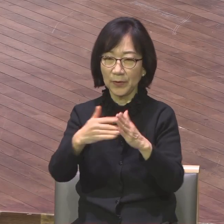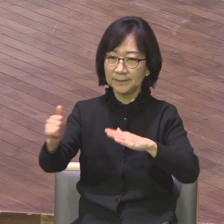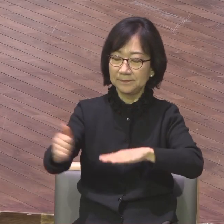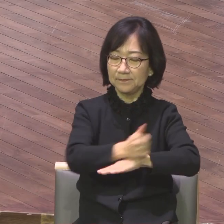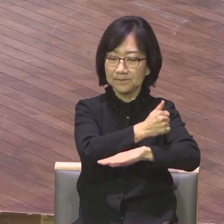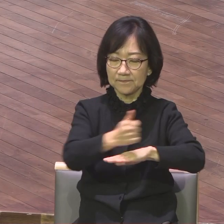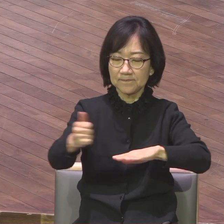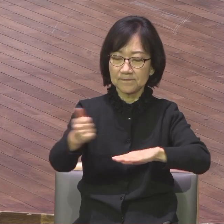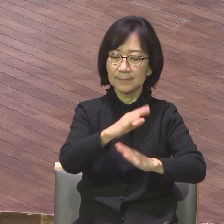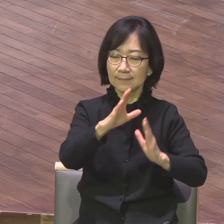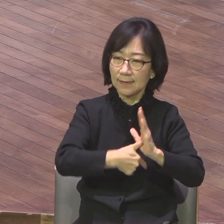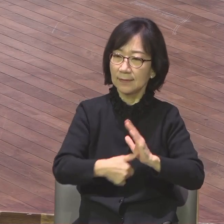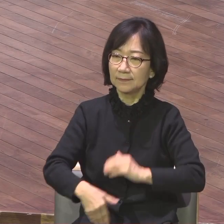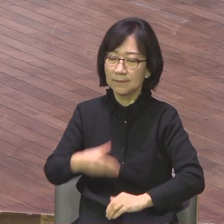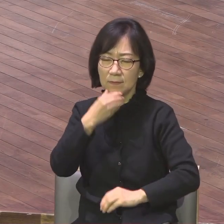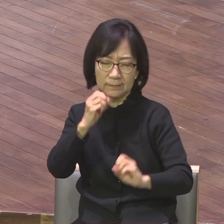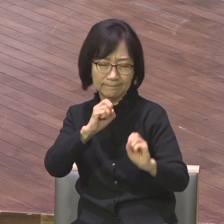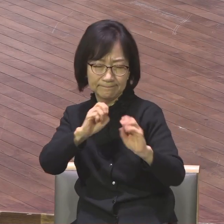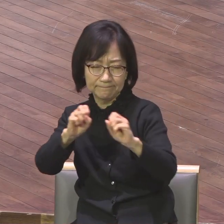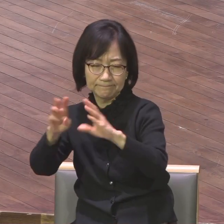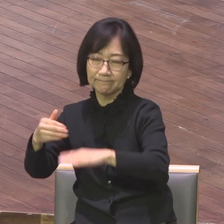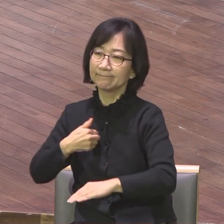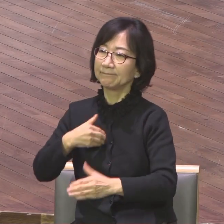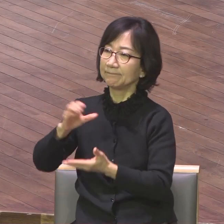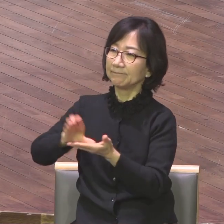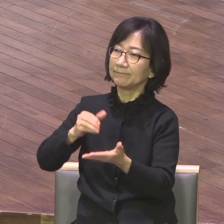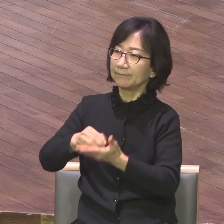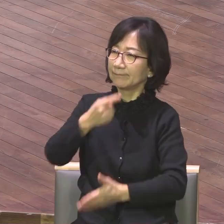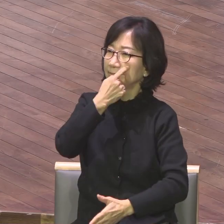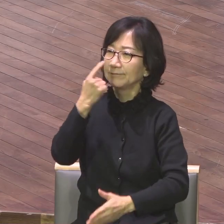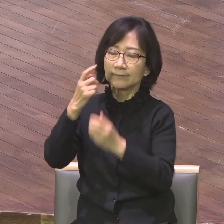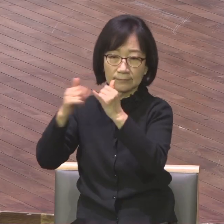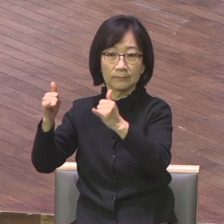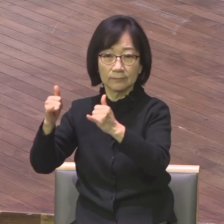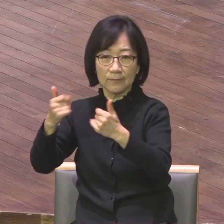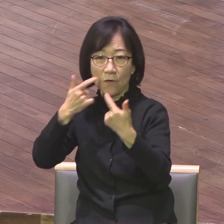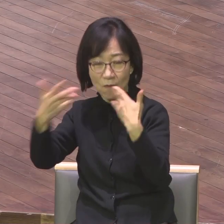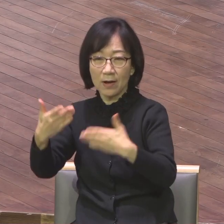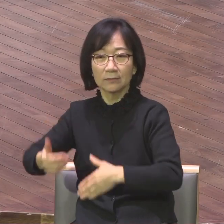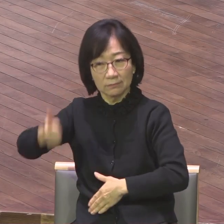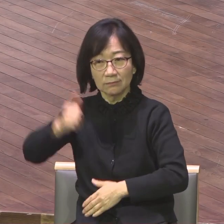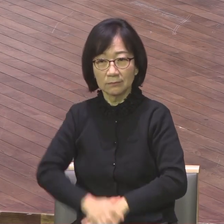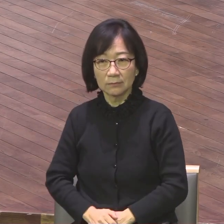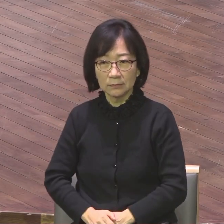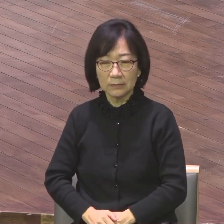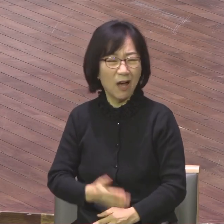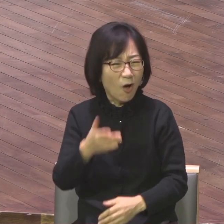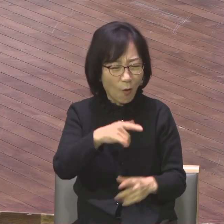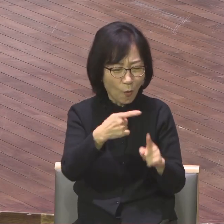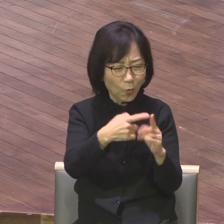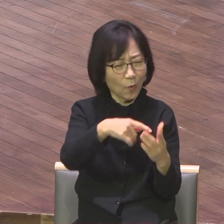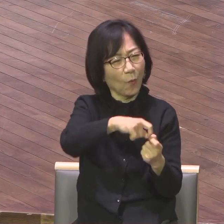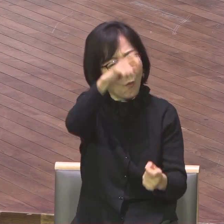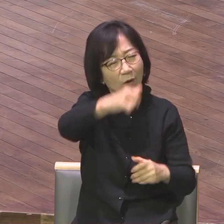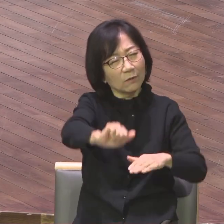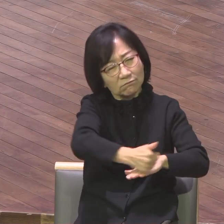당당하게 말하지 못하는 이유가 뭐냐? 처음이 없어. 교회는 오래 다녔는데